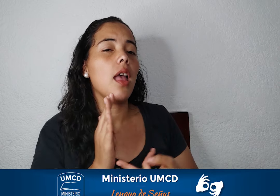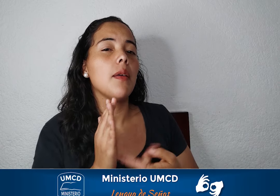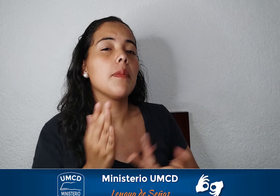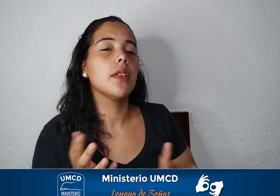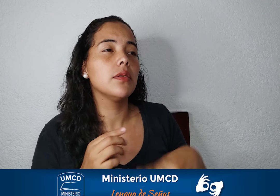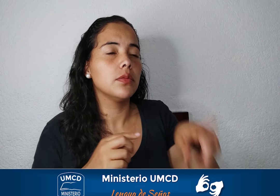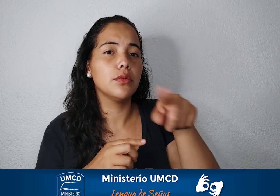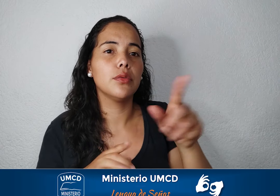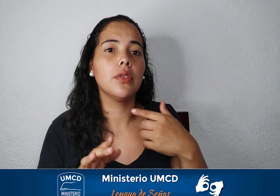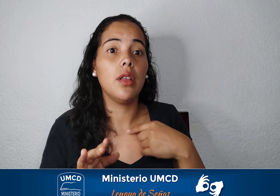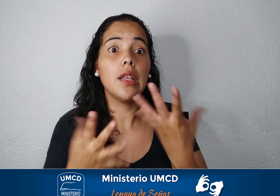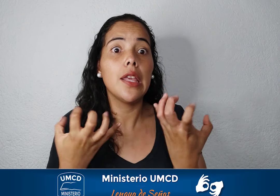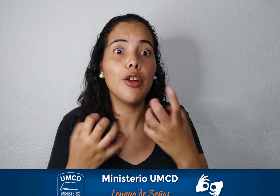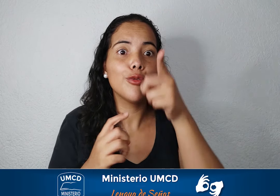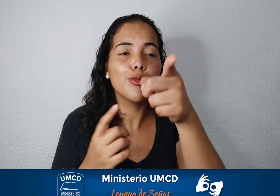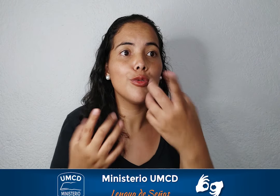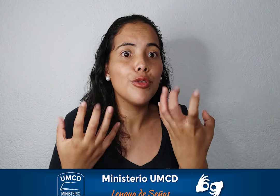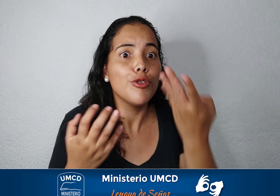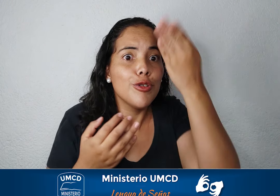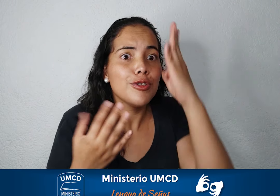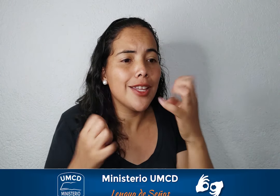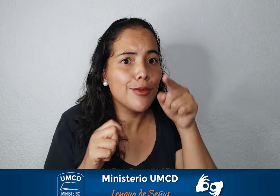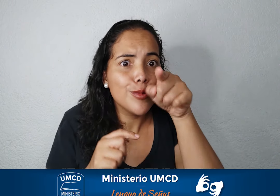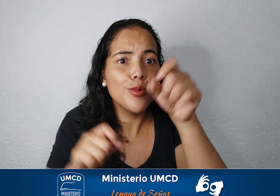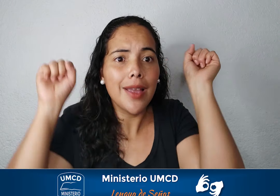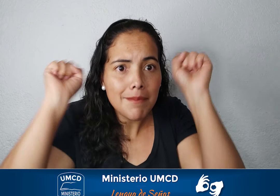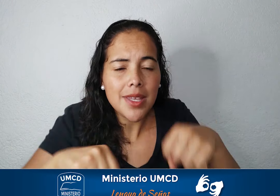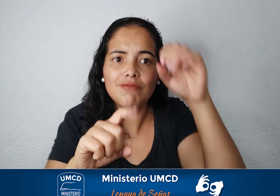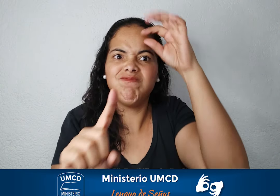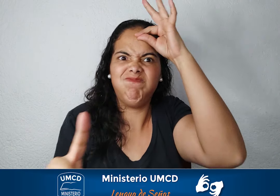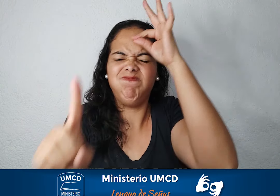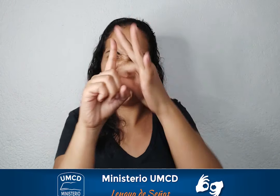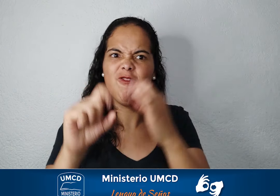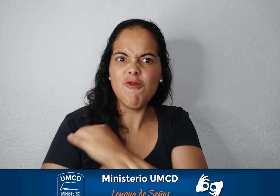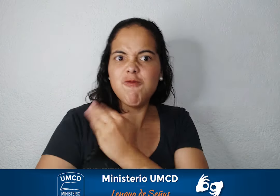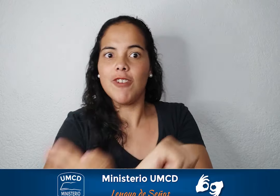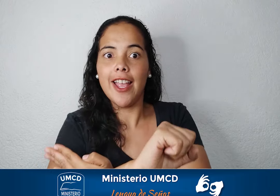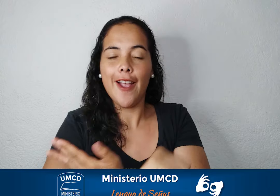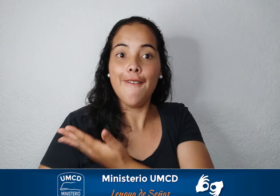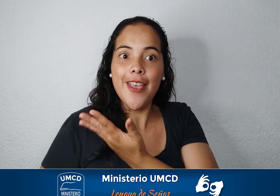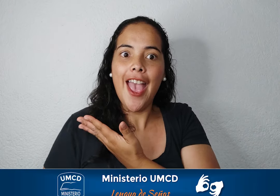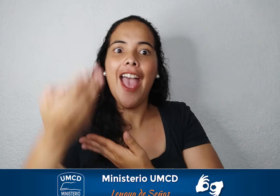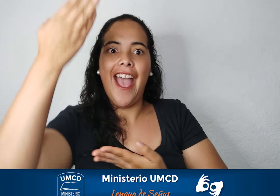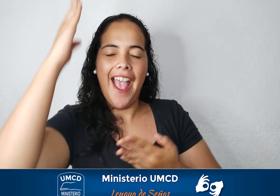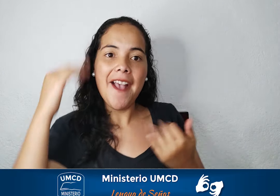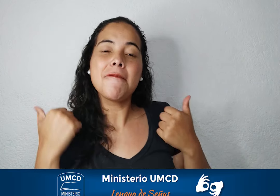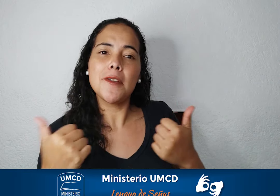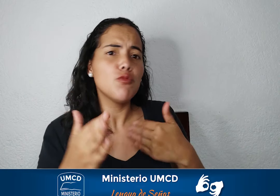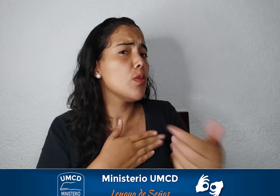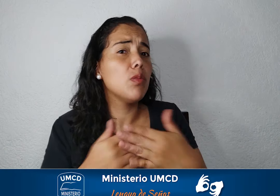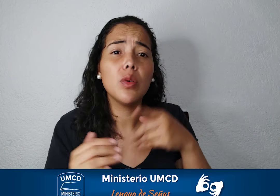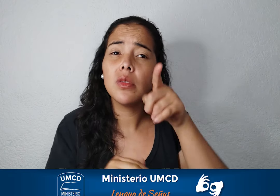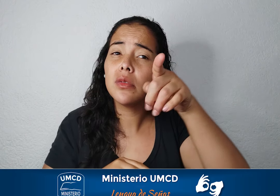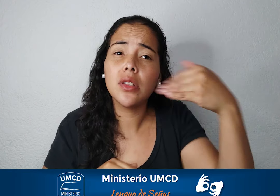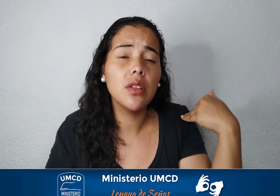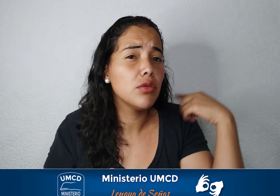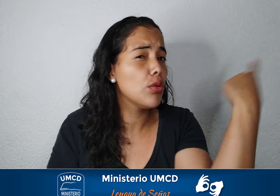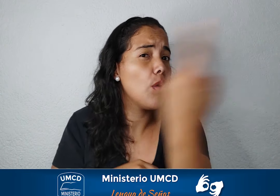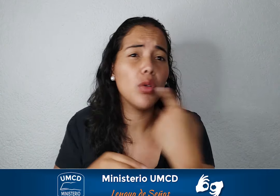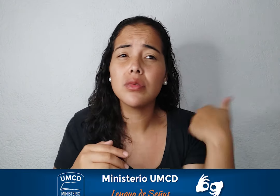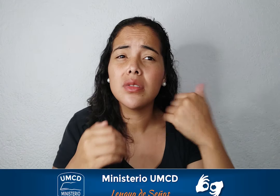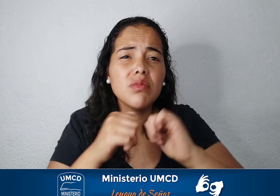dificultades para desarrollar nuestra fe. Dios está en el control de todo. No importa lo que parezca que sea